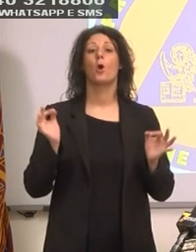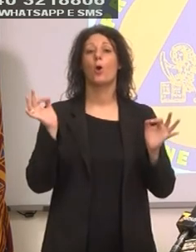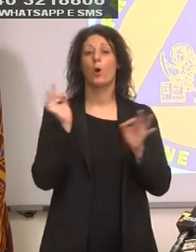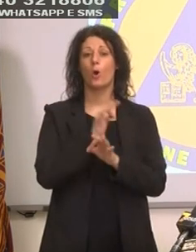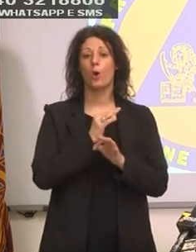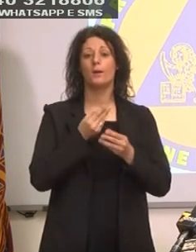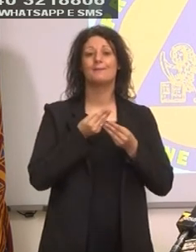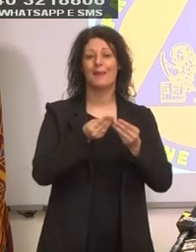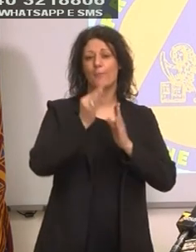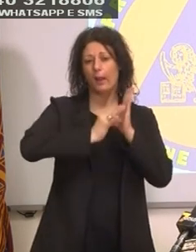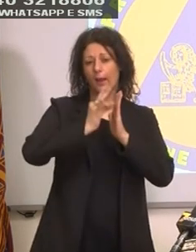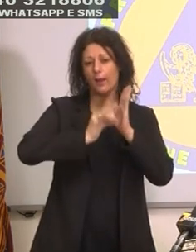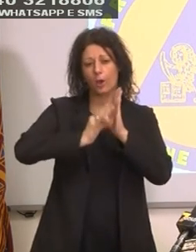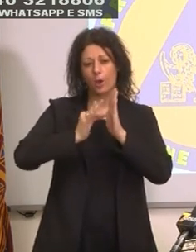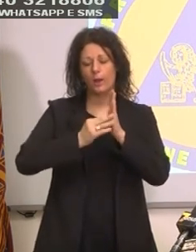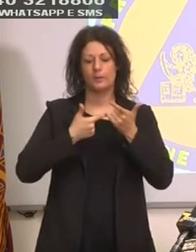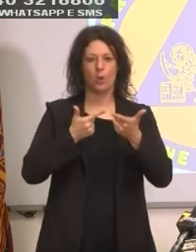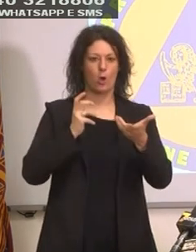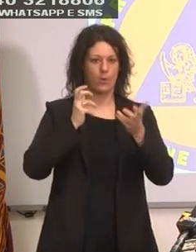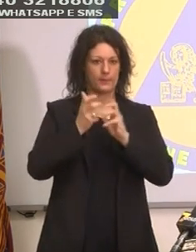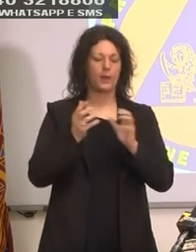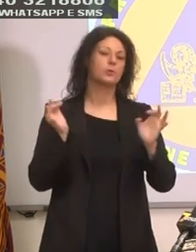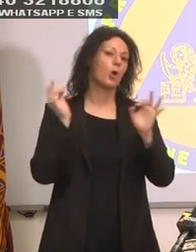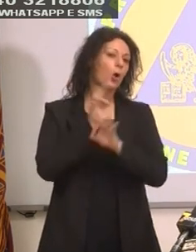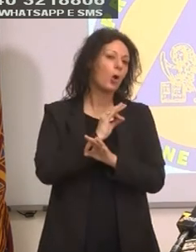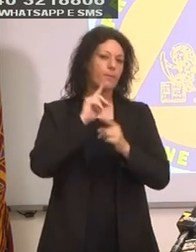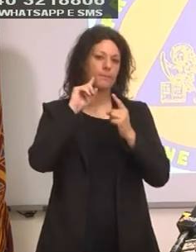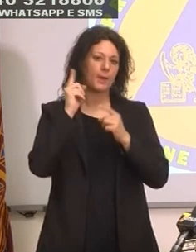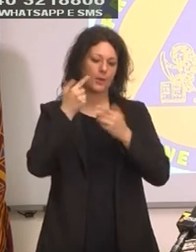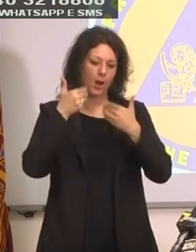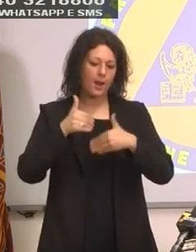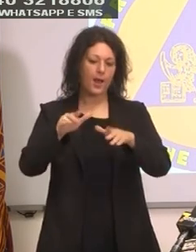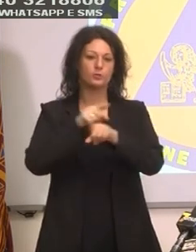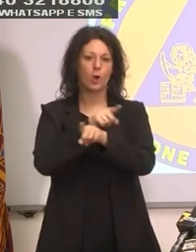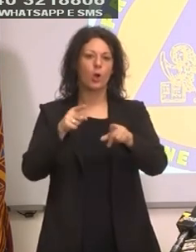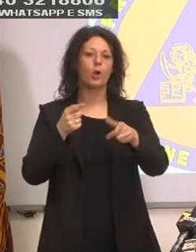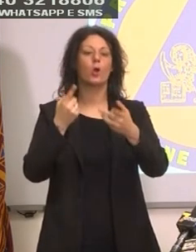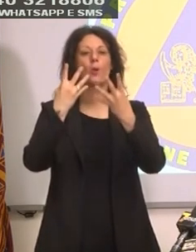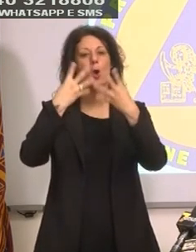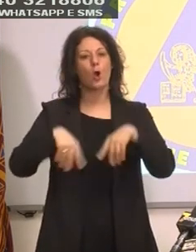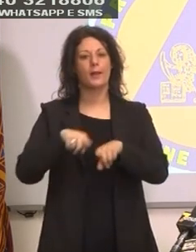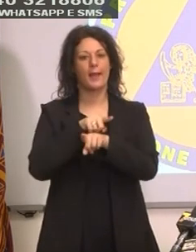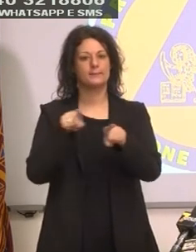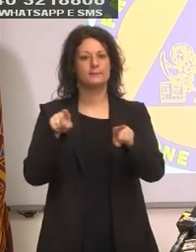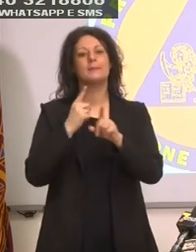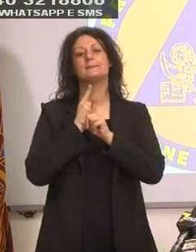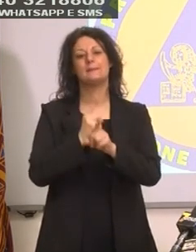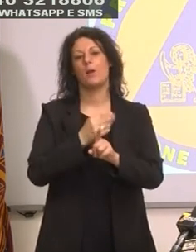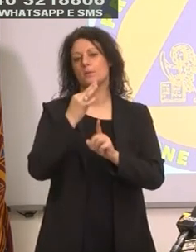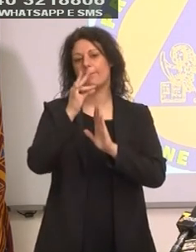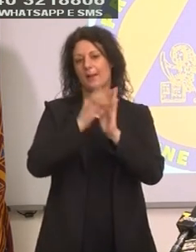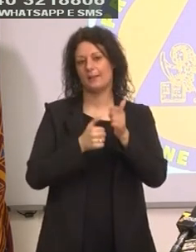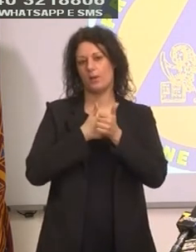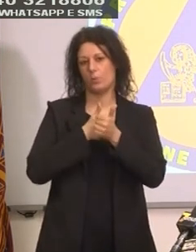tutto e complichiamo la vita, oppure lasciamo che ci si organizzi partendo dalle linee guida, insomma, ma se